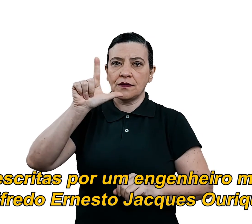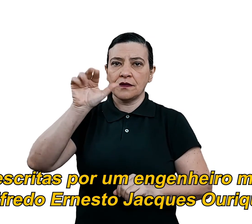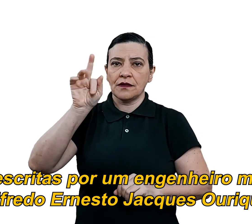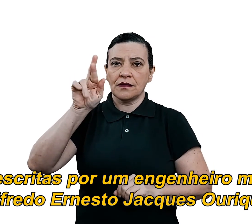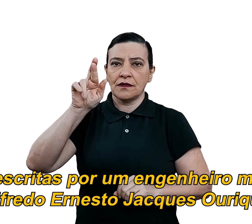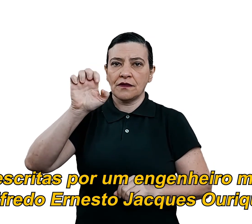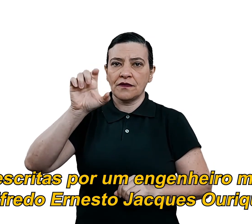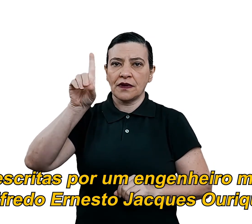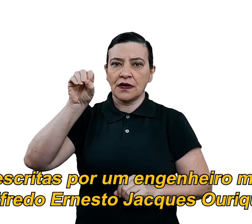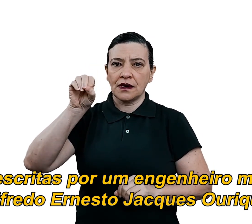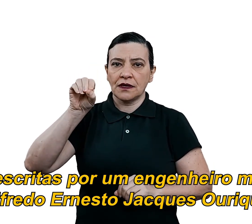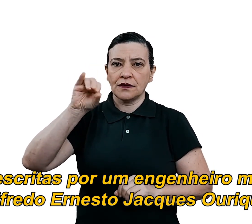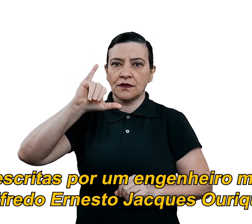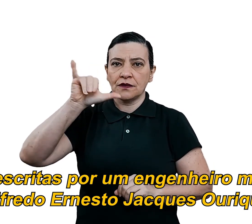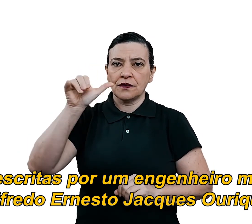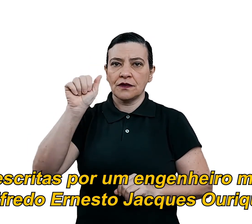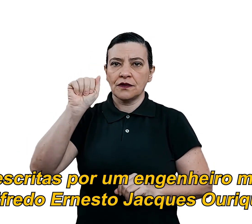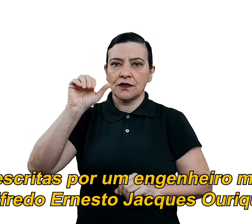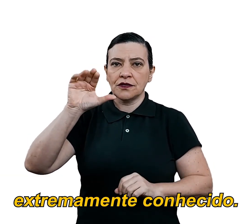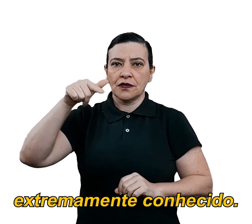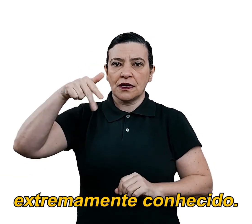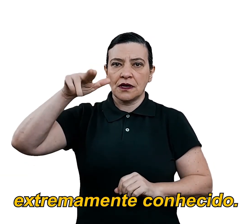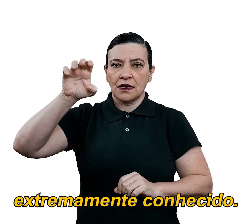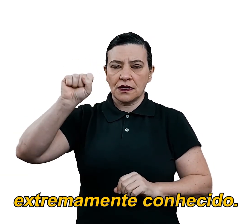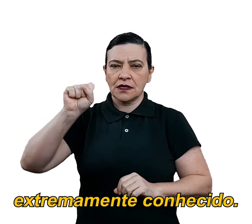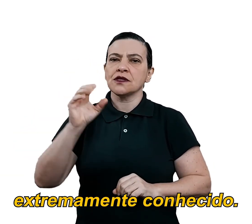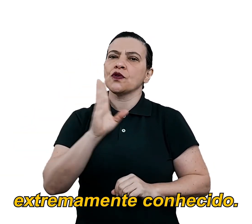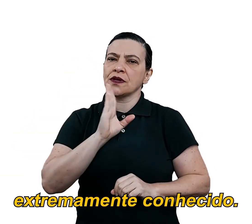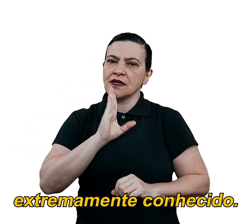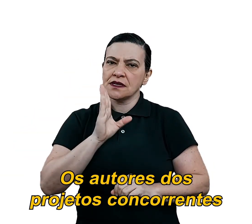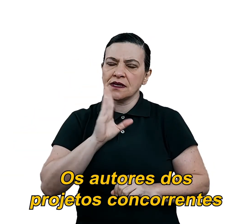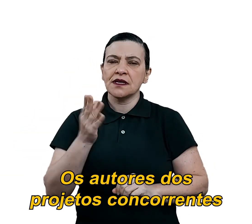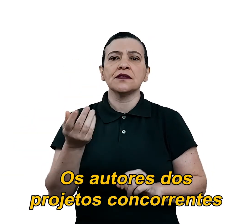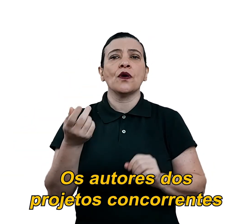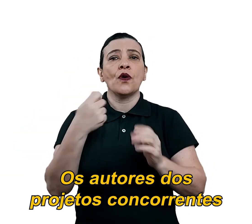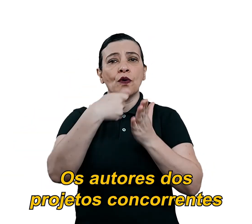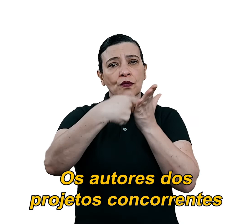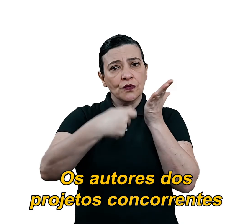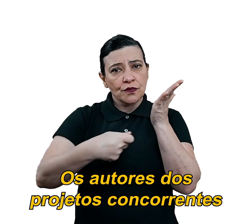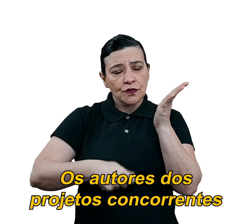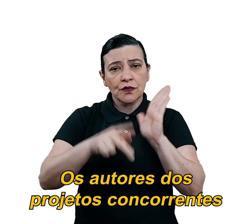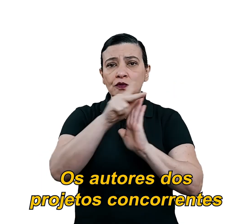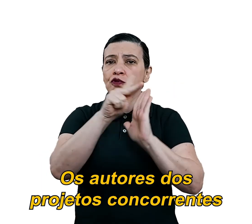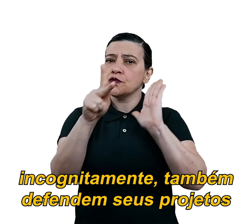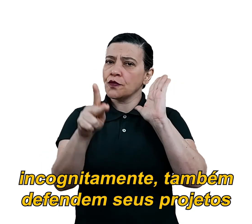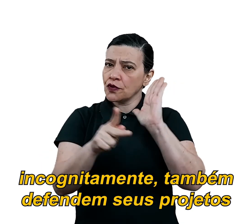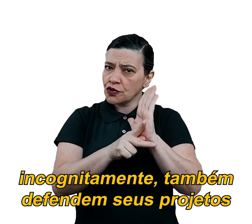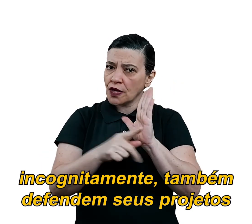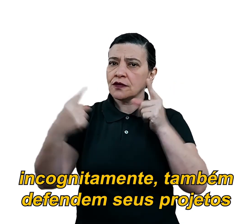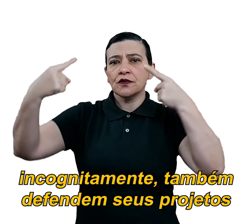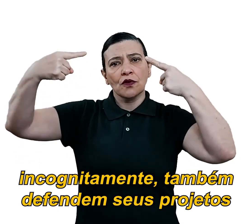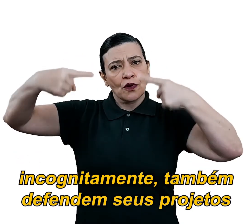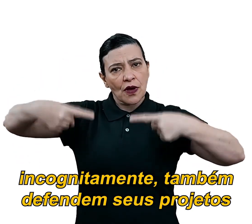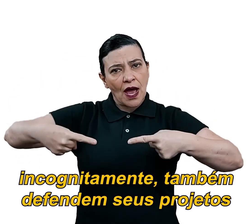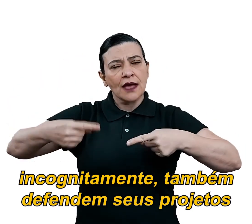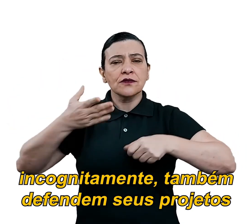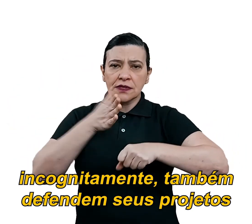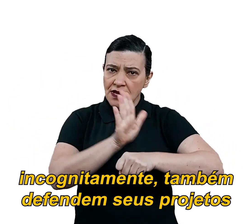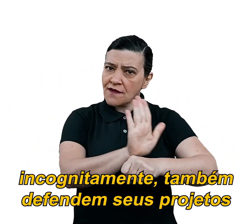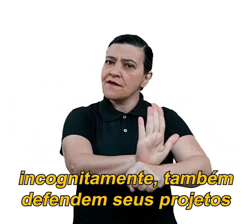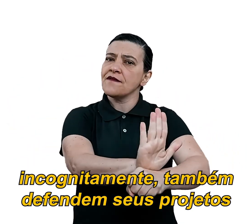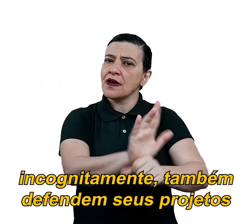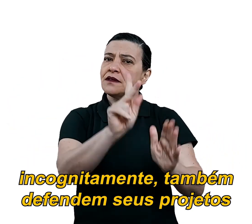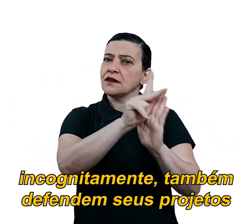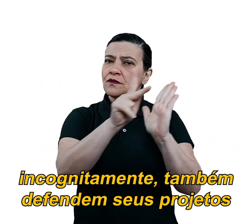militar, Alfredo Ernesto Jacques Ourique, extremamente conhecido. Os autores dos projetos concorrentes, incognitamente,